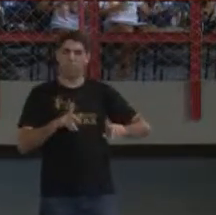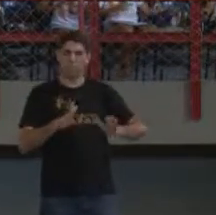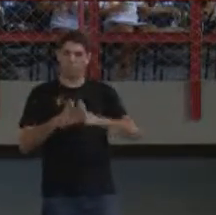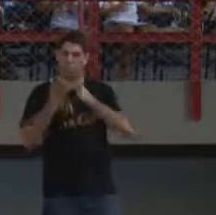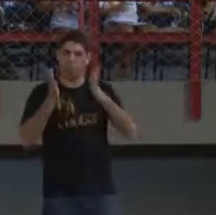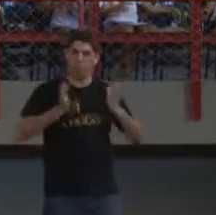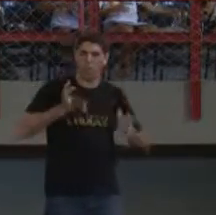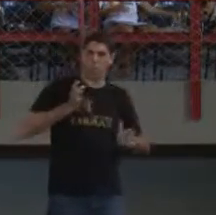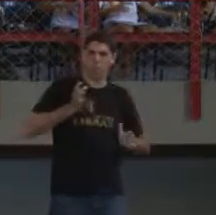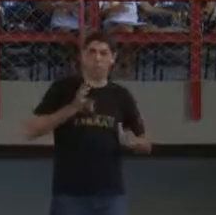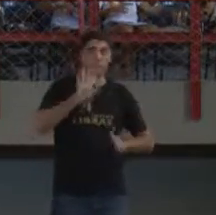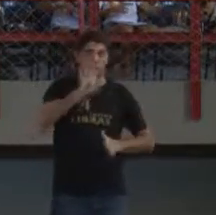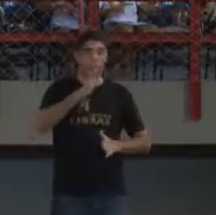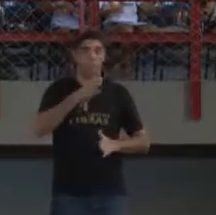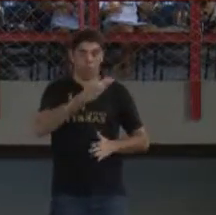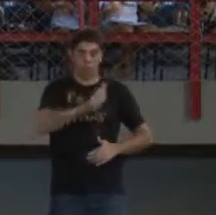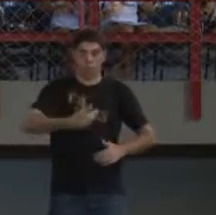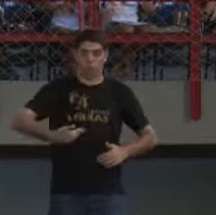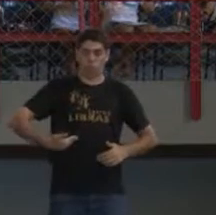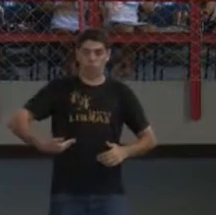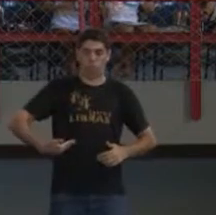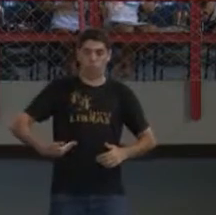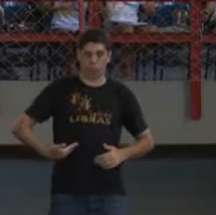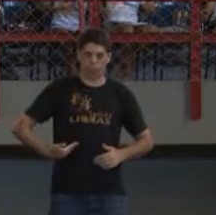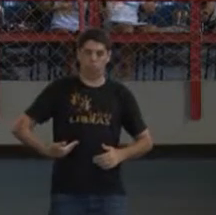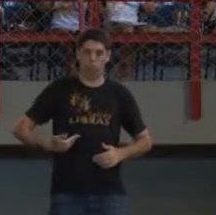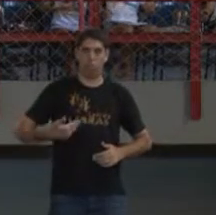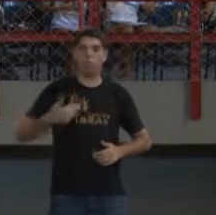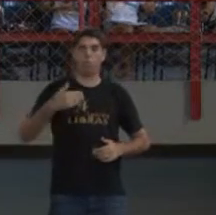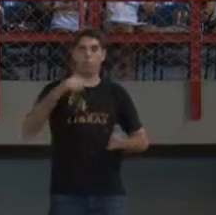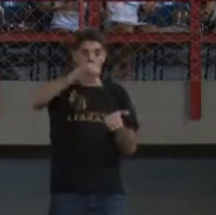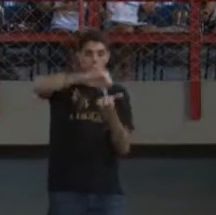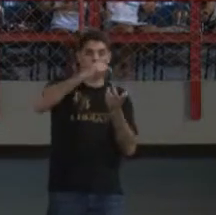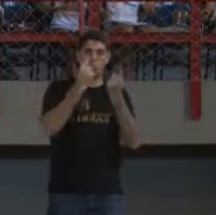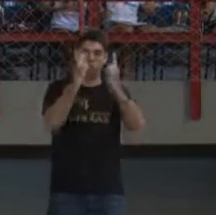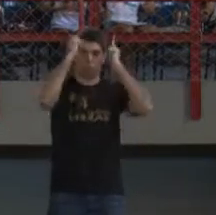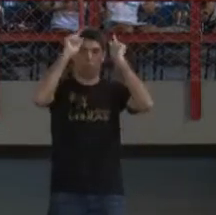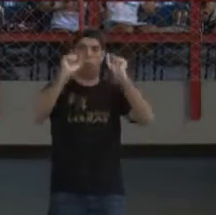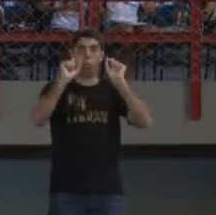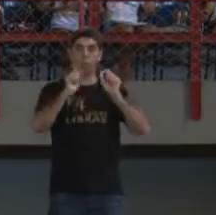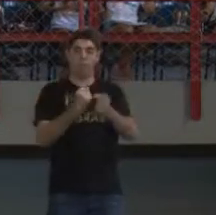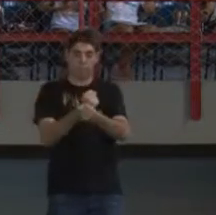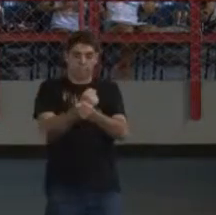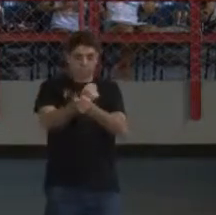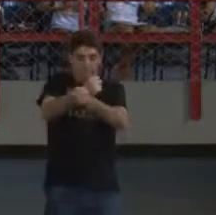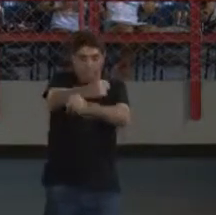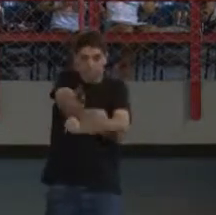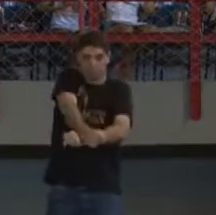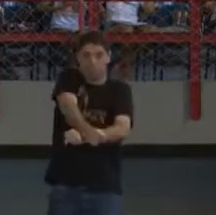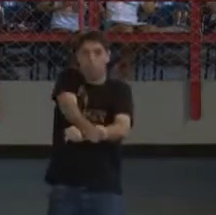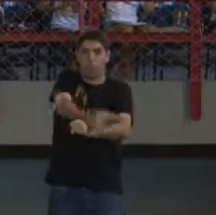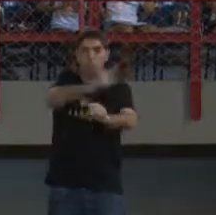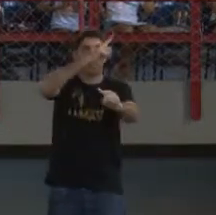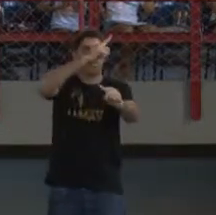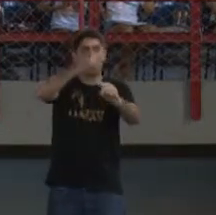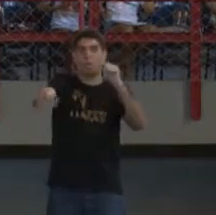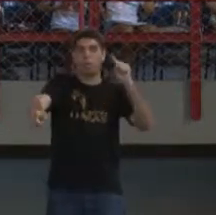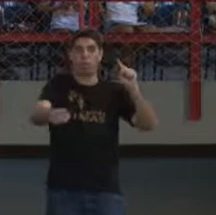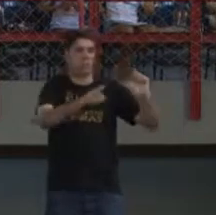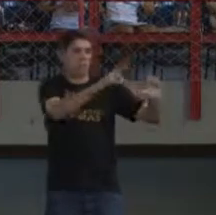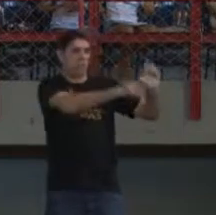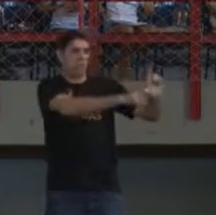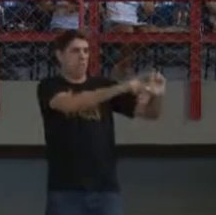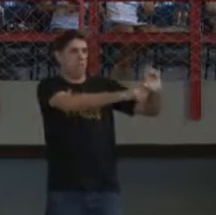dívida. Então, no início haviam 2 escravos, por dívida e por guerra, mas depois de um tempo vai ter só um tipo de